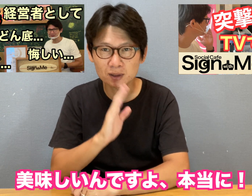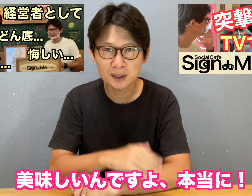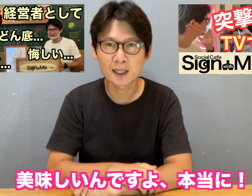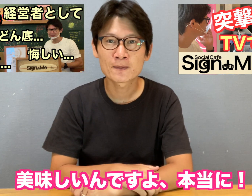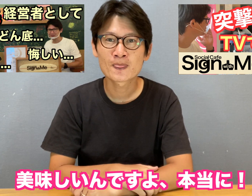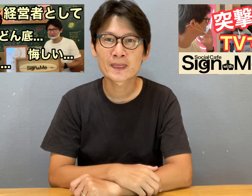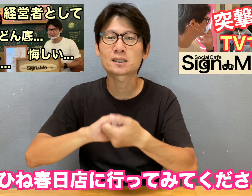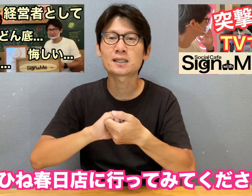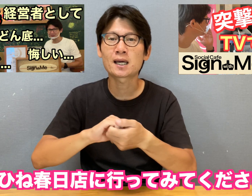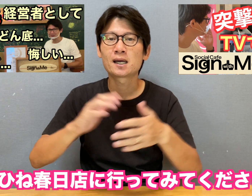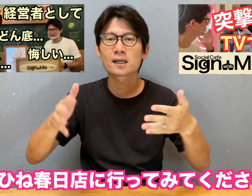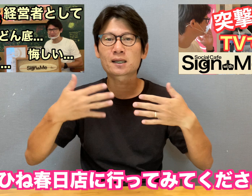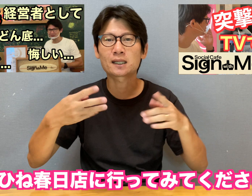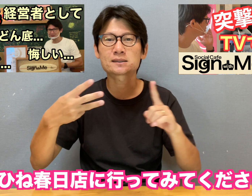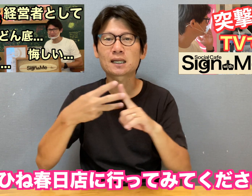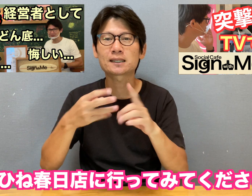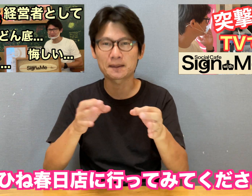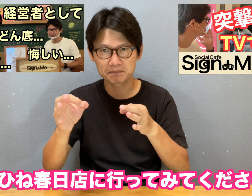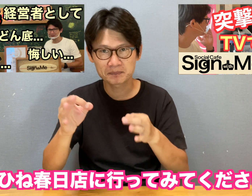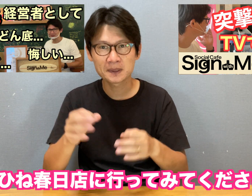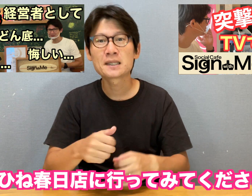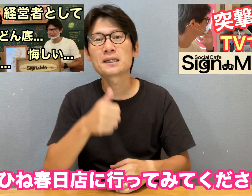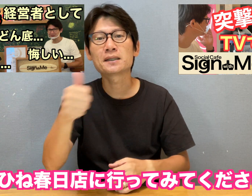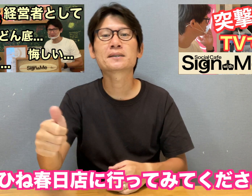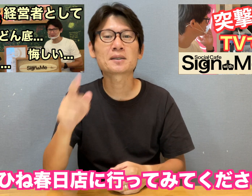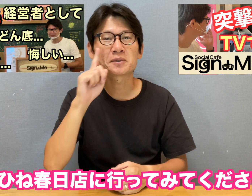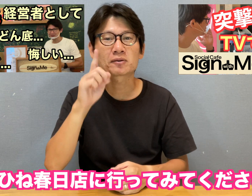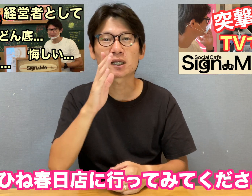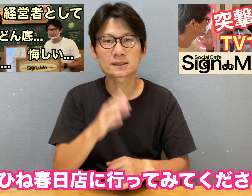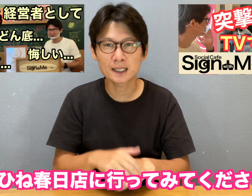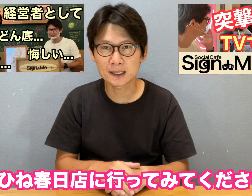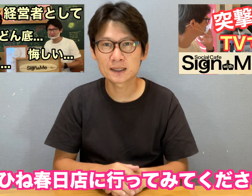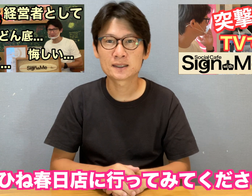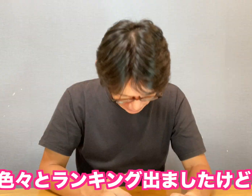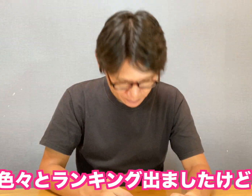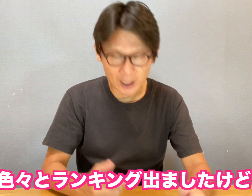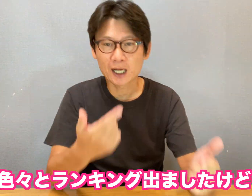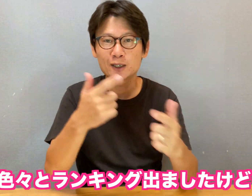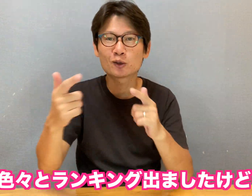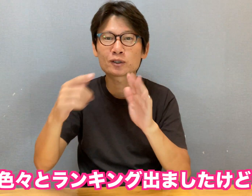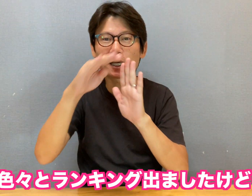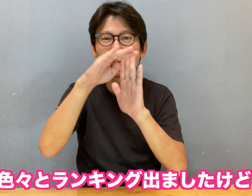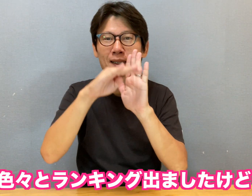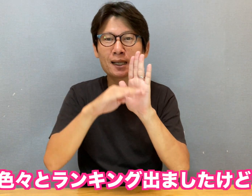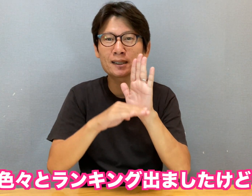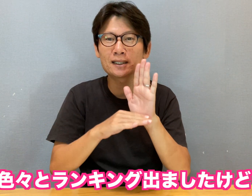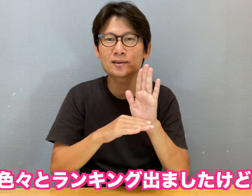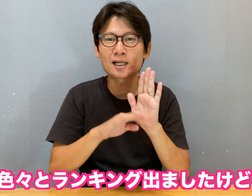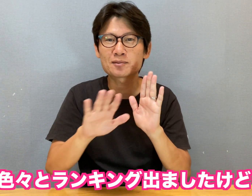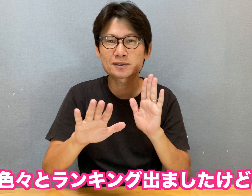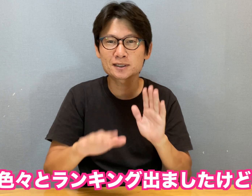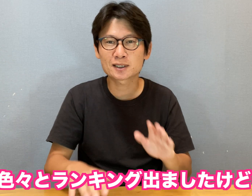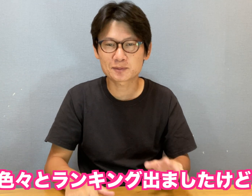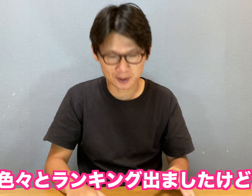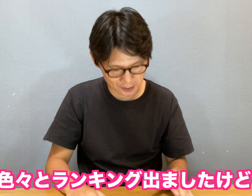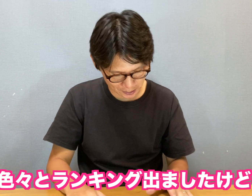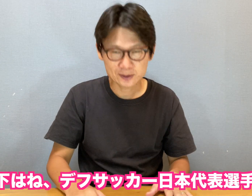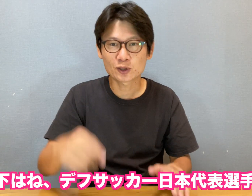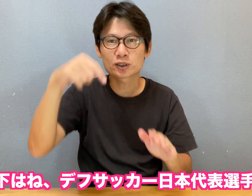に。ぜひね、春日店行ってみてください。まあいろんなランキングありますけれども、その下